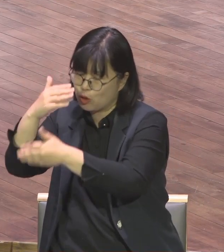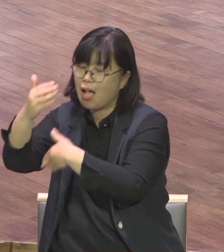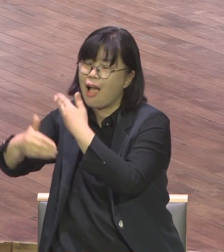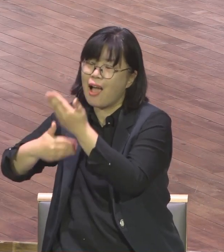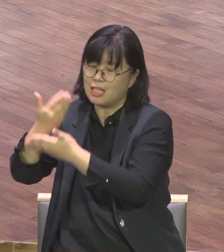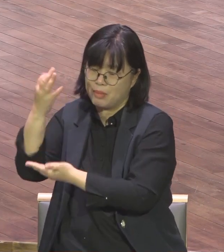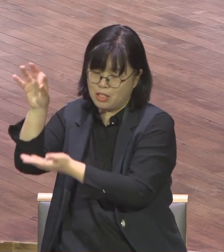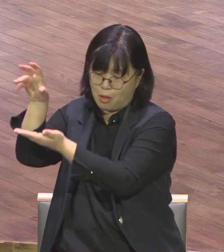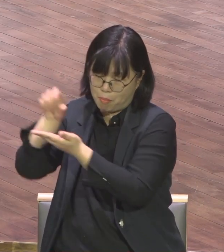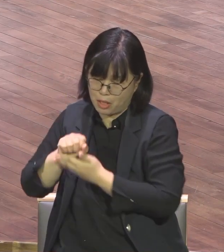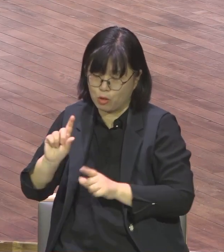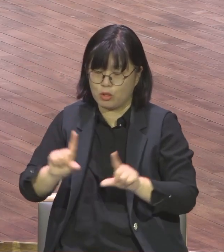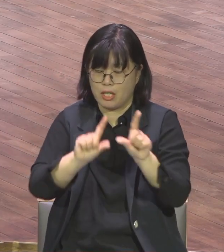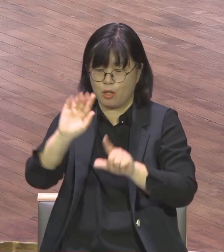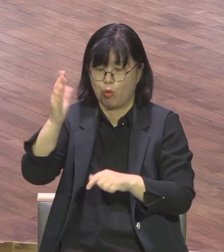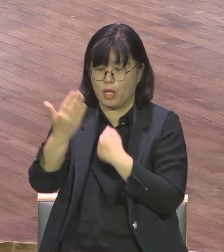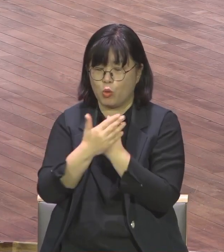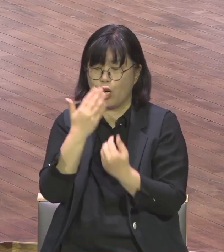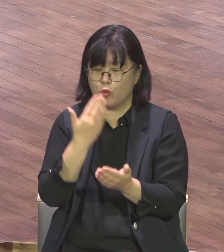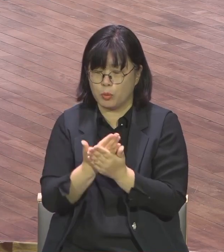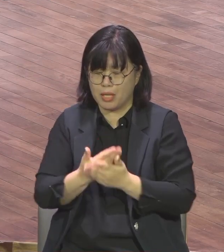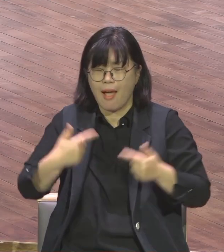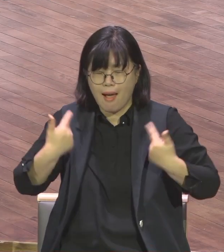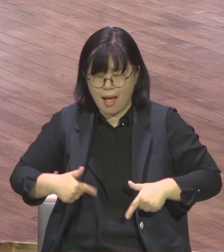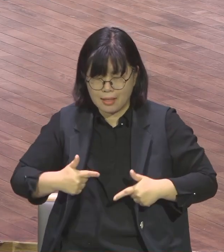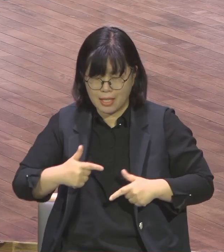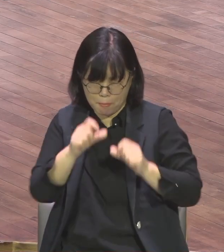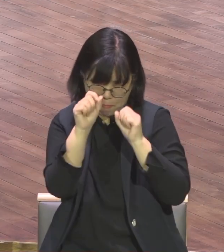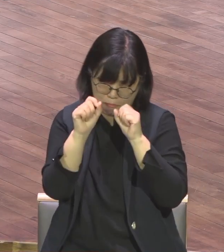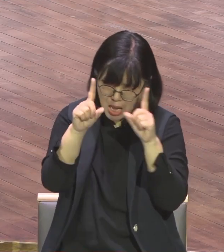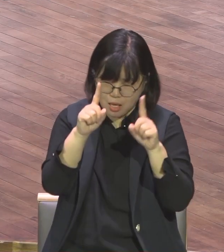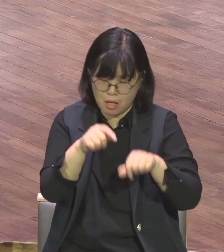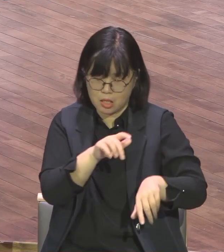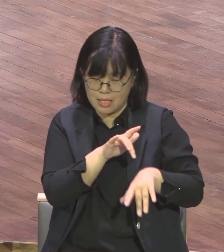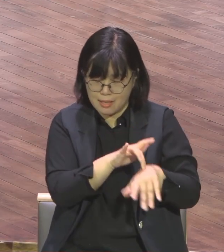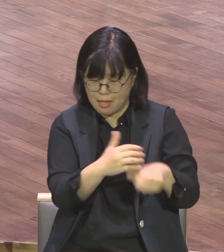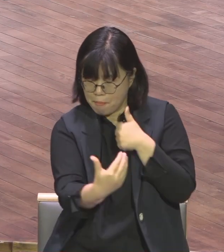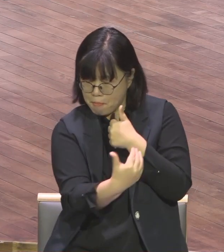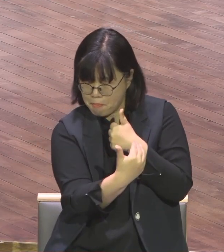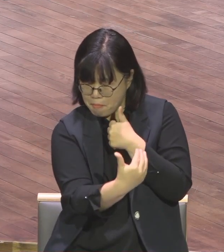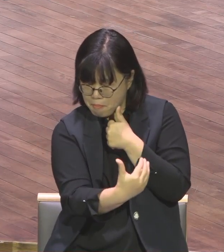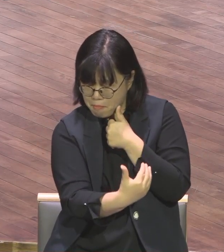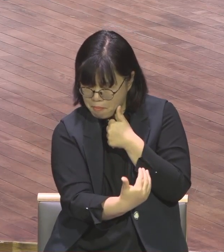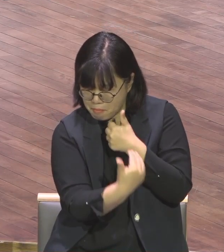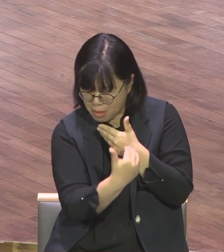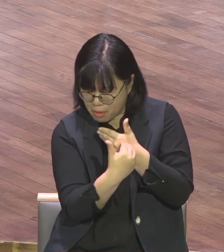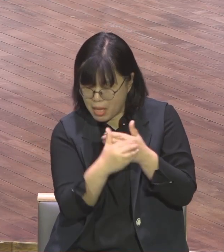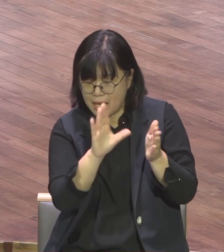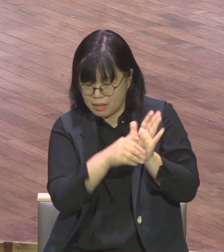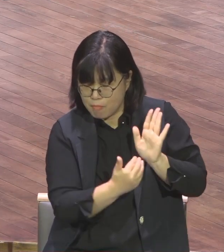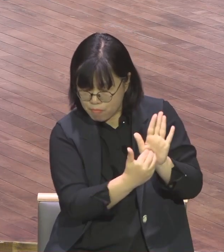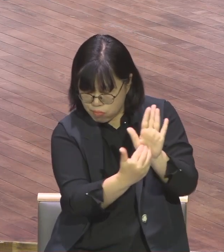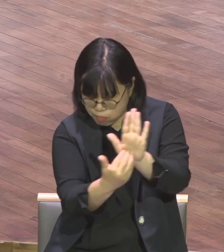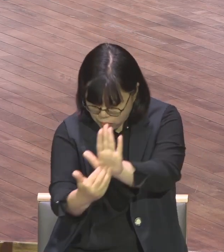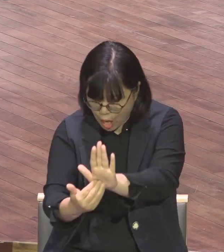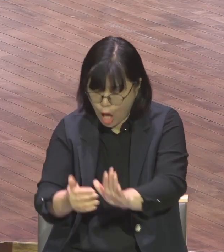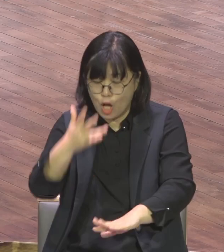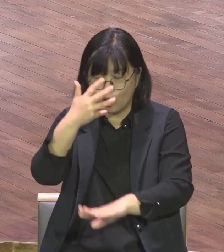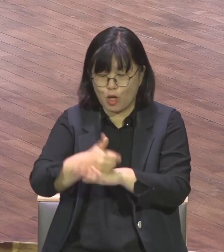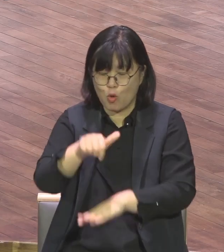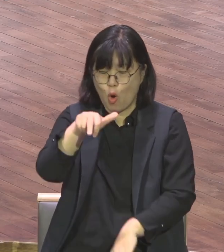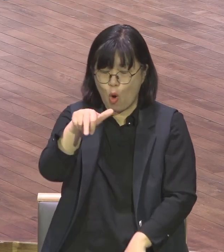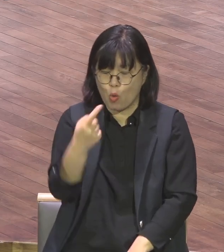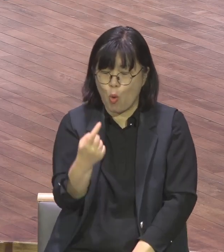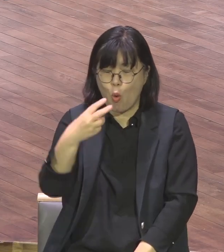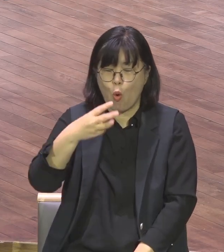주옵소서. 늘 깨어서 사단의 공격을 이겨나가고 일심전심 지속으로 말씀 중심의 신앙생활 코람데오 하나님